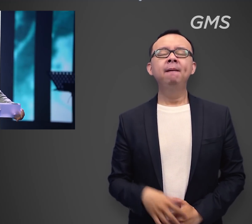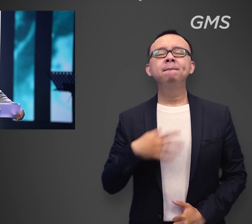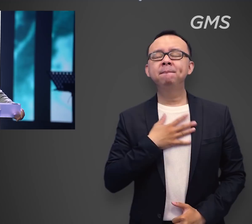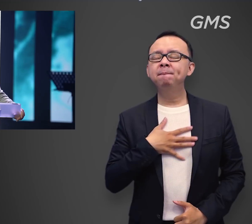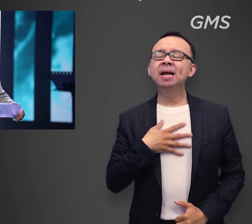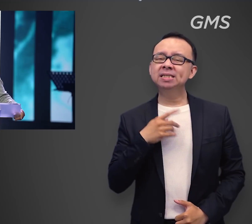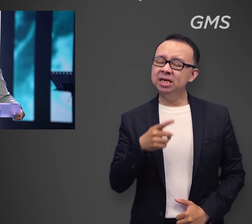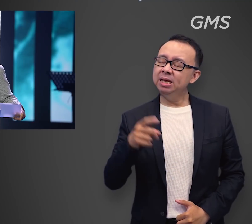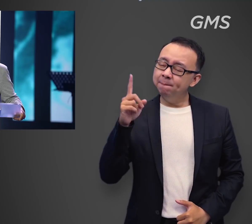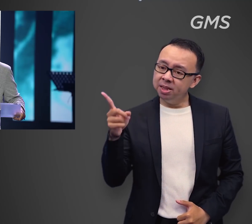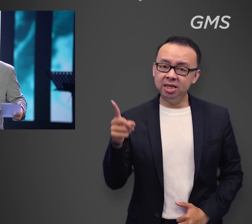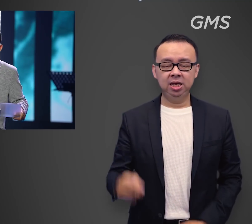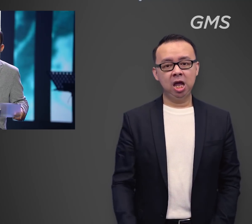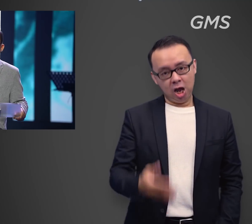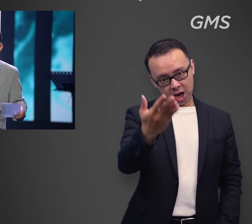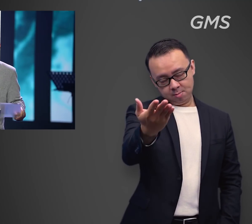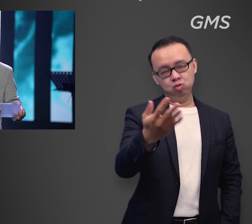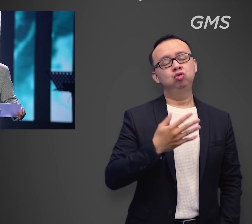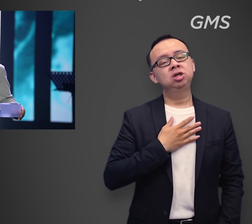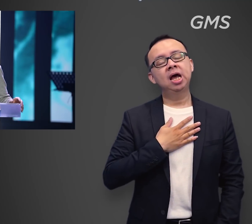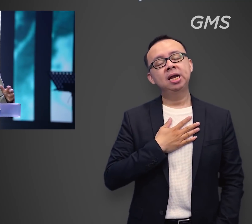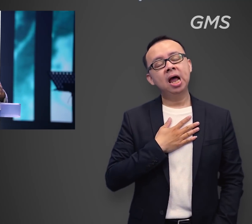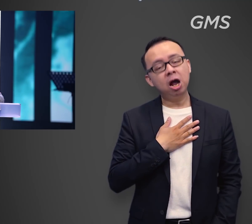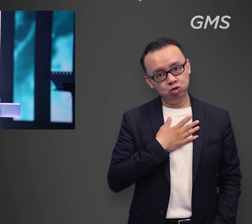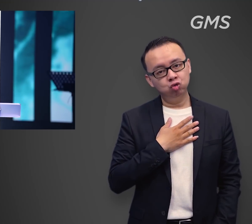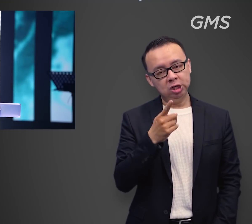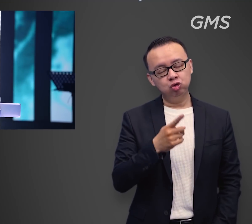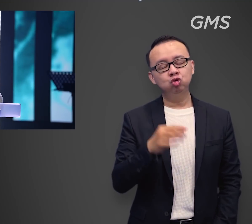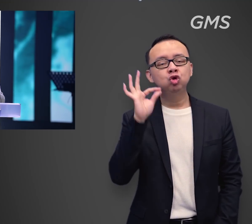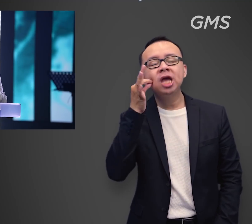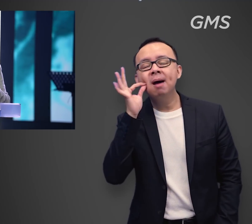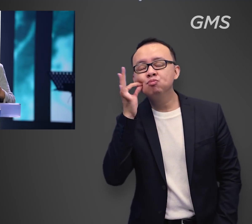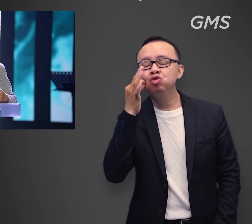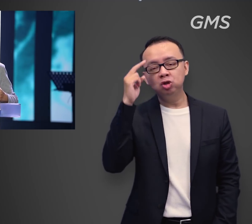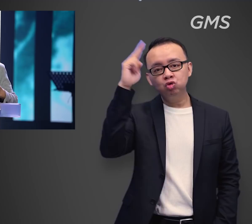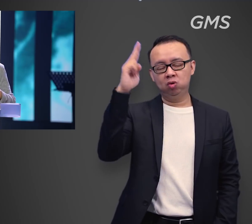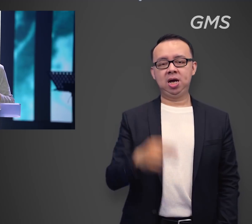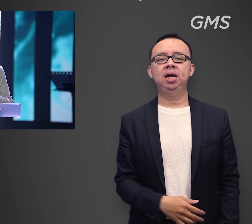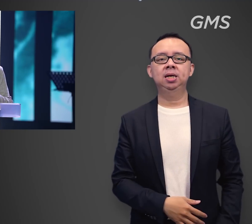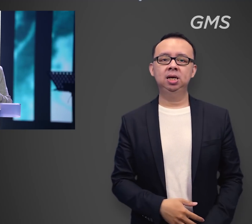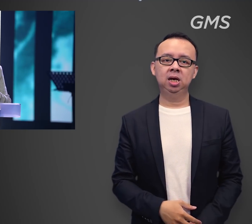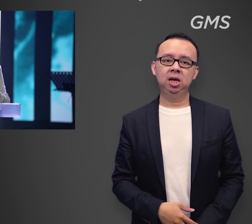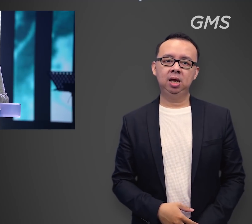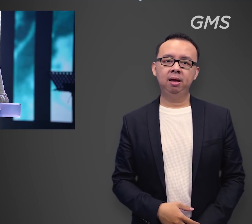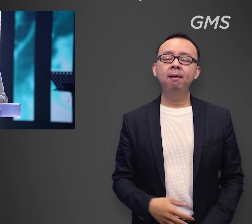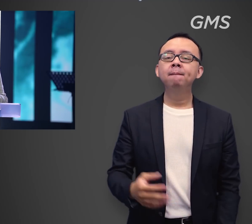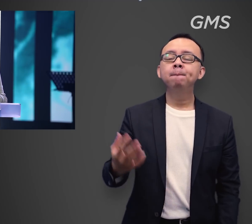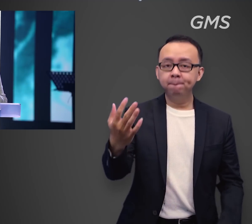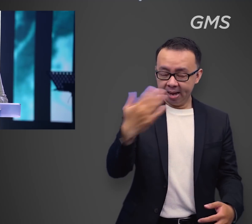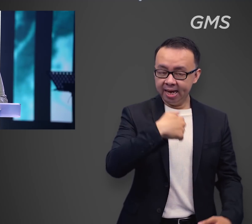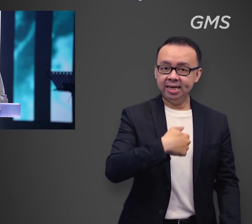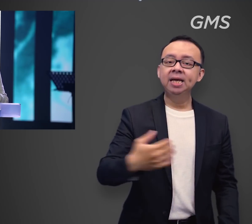orang yang diampuni. Apalagi kalau Anda hari ini adalah orang yang sungguh-sungguh mau datang kepada Tuhan. Bawa perkaramu kepada